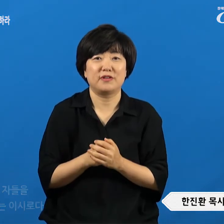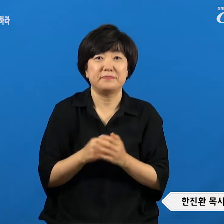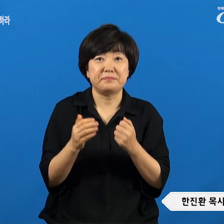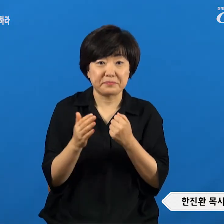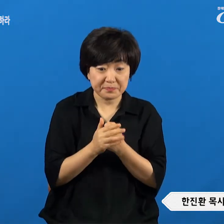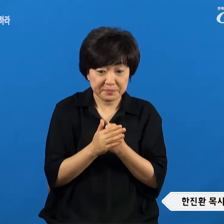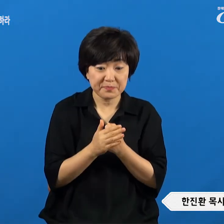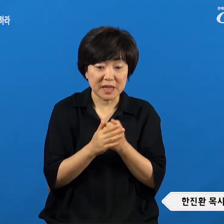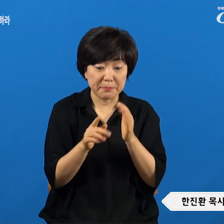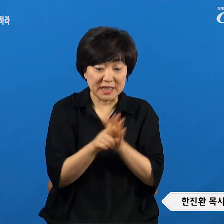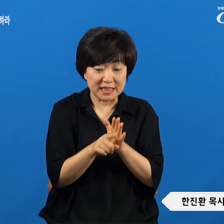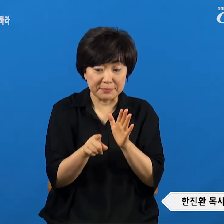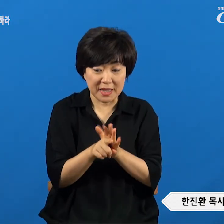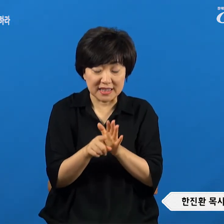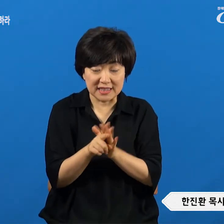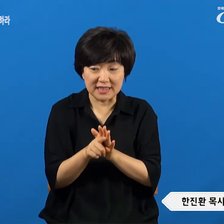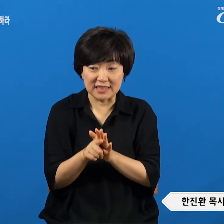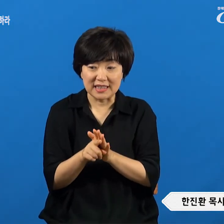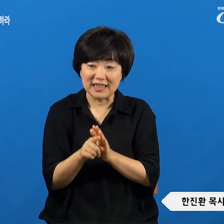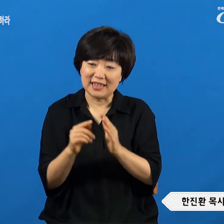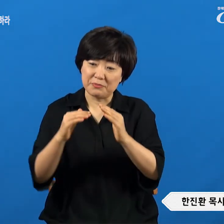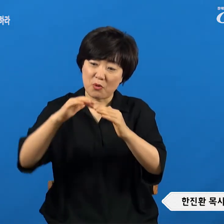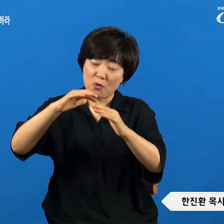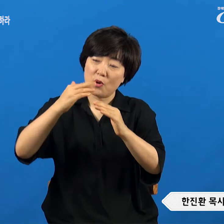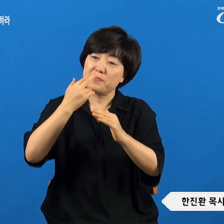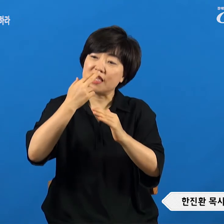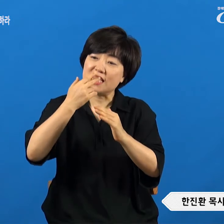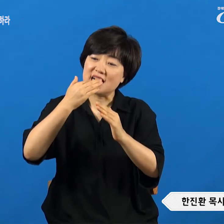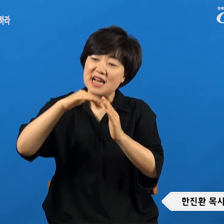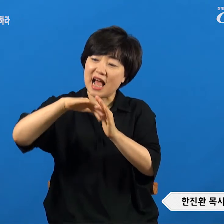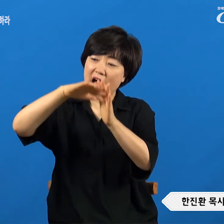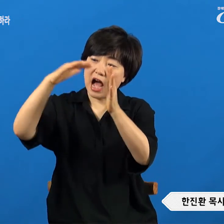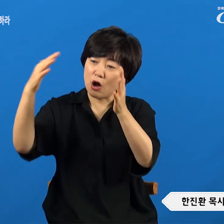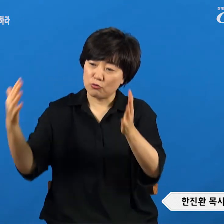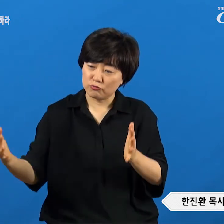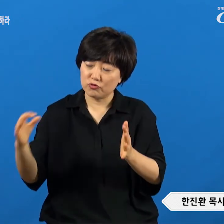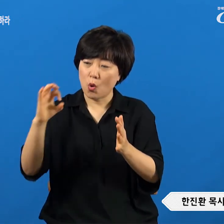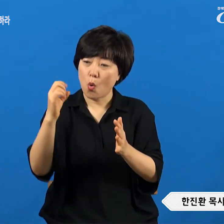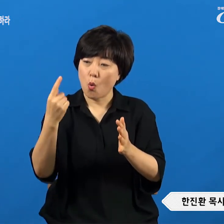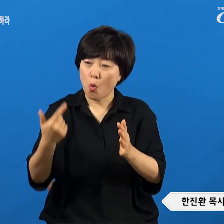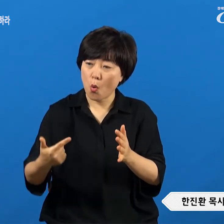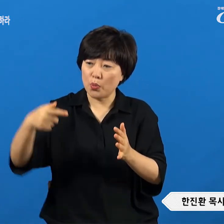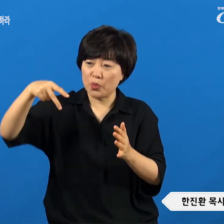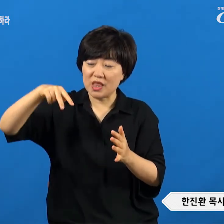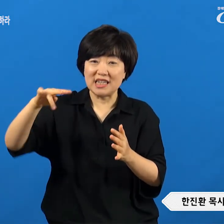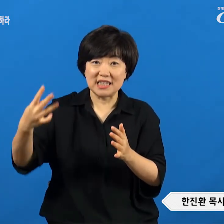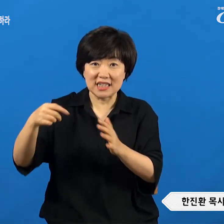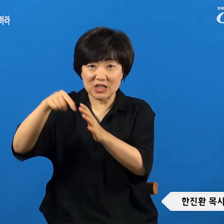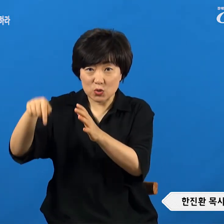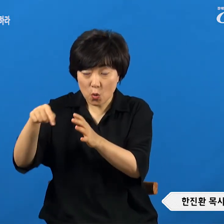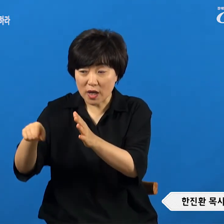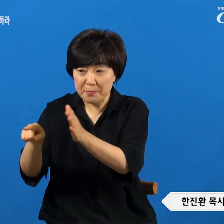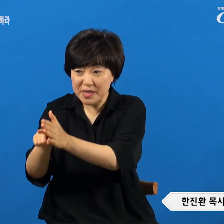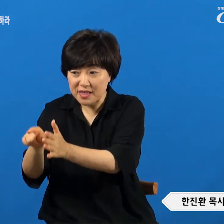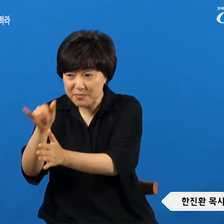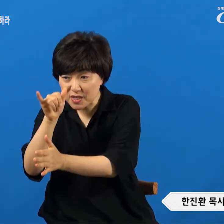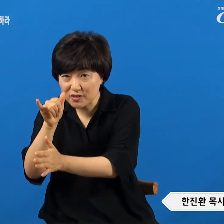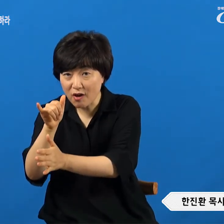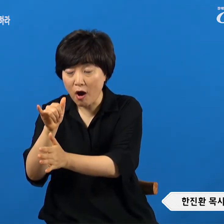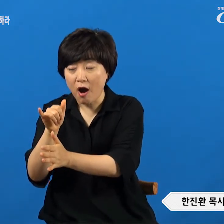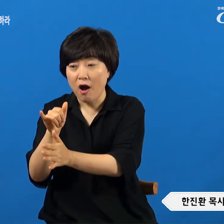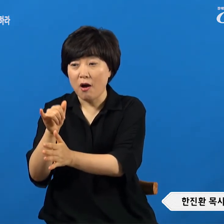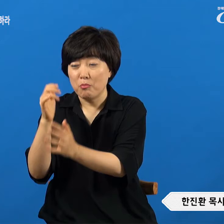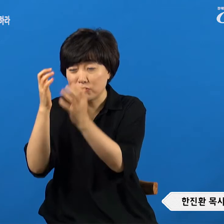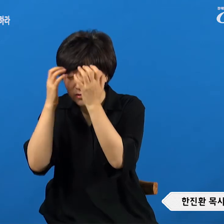믿음이 있고 광야의 믿음이 있습니다. 온실의 믿음은 아무 시련도 고난도